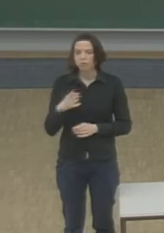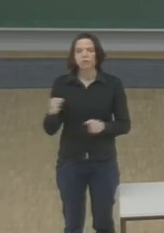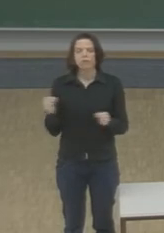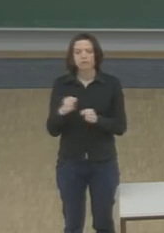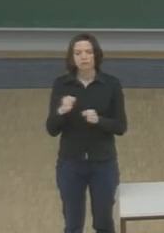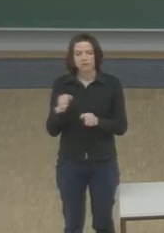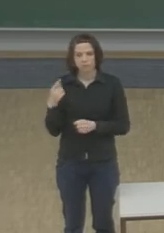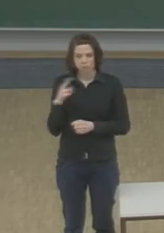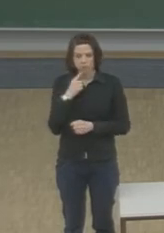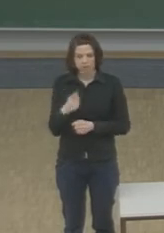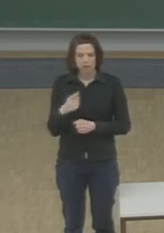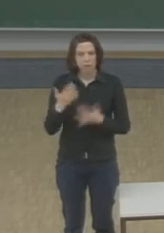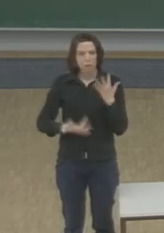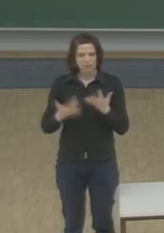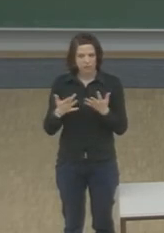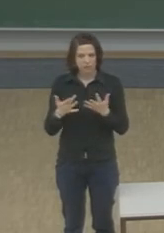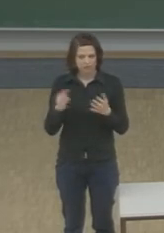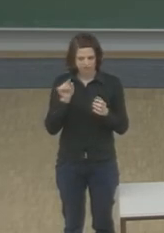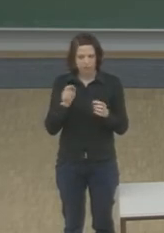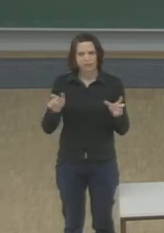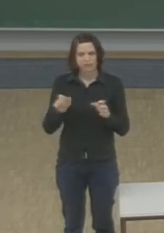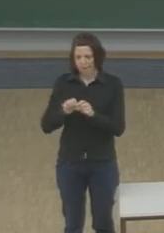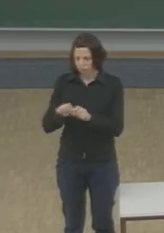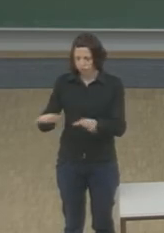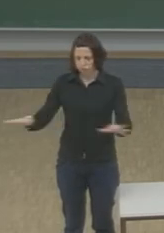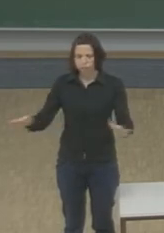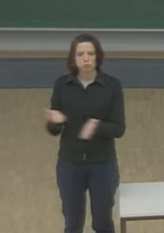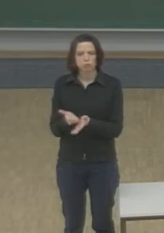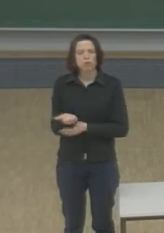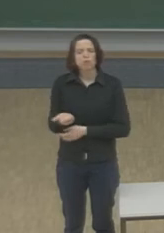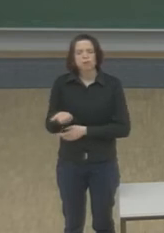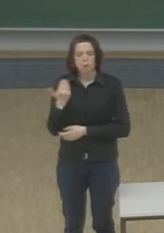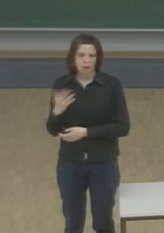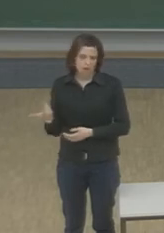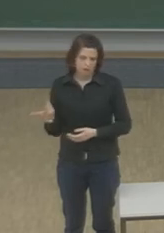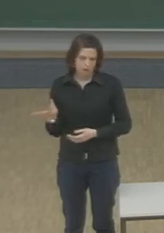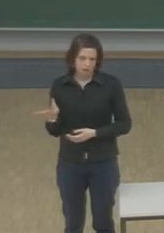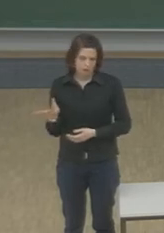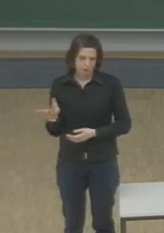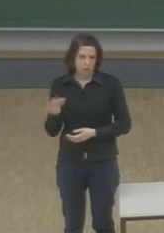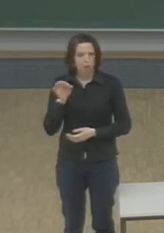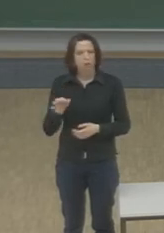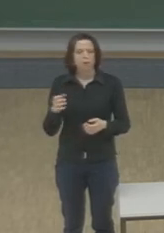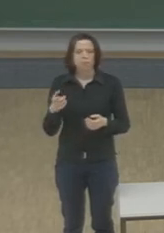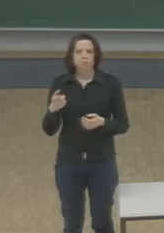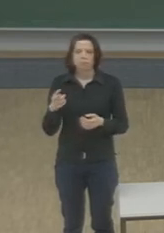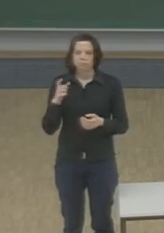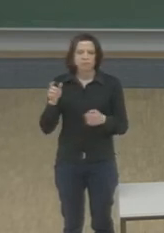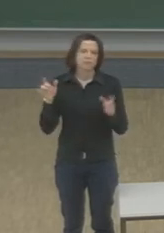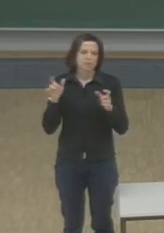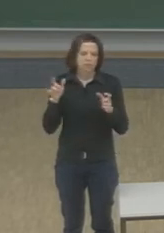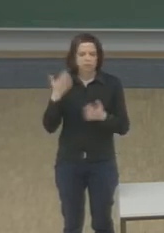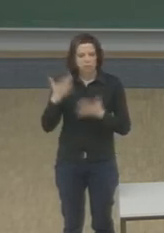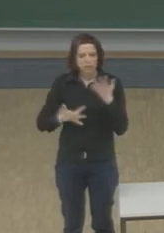beschriebene Ausbreitung der Mathematik in der Gesellschaft? Welches mathematische Wissen und Können müssten sich in einer zunehmend Mathematik